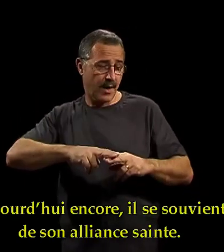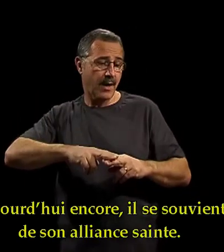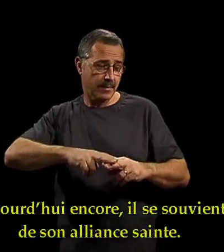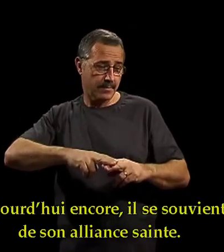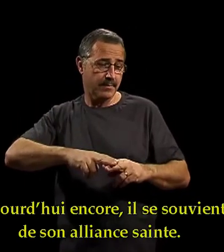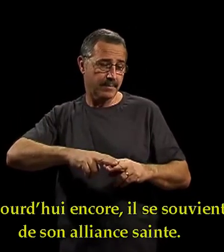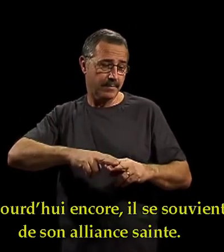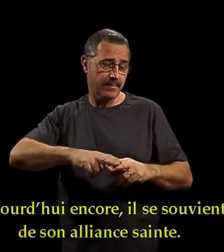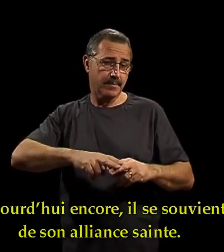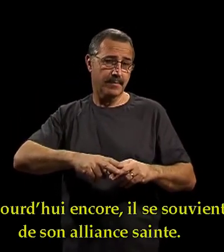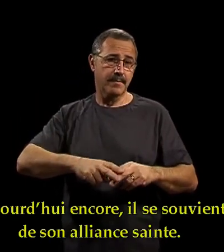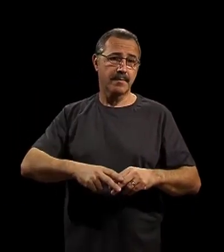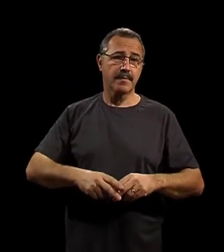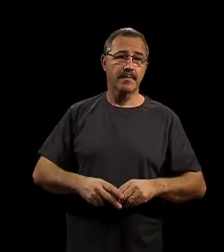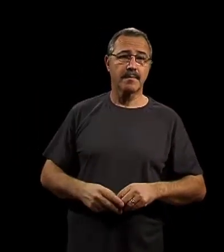alliance sainte.